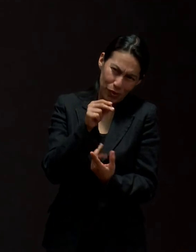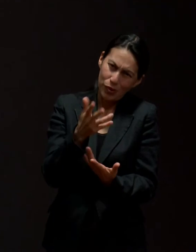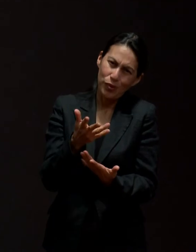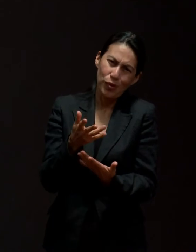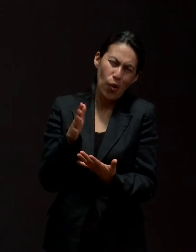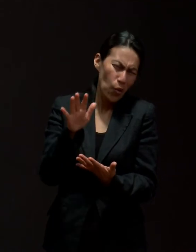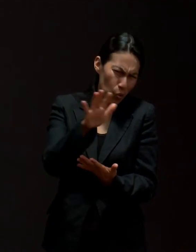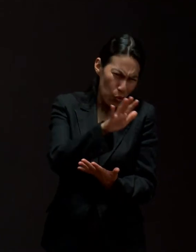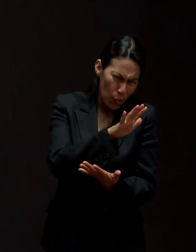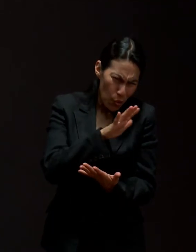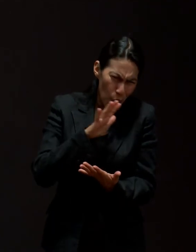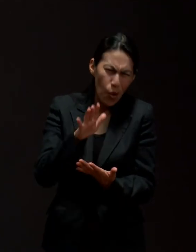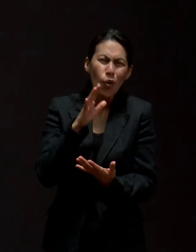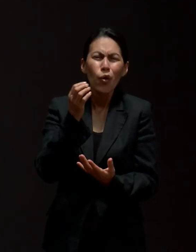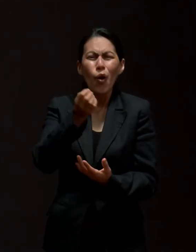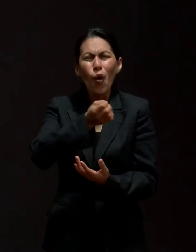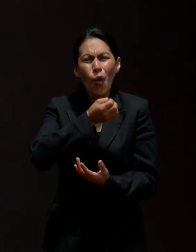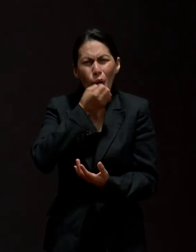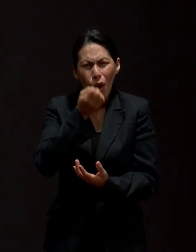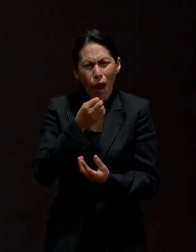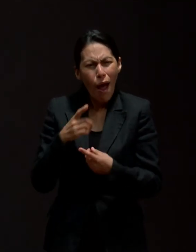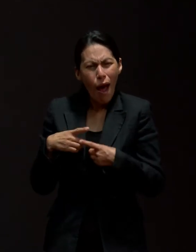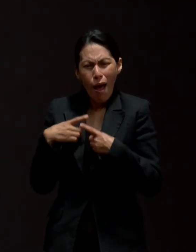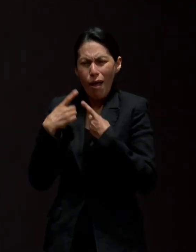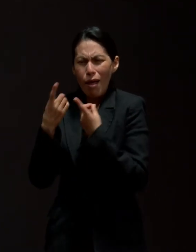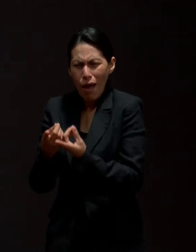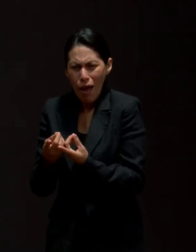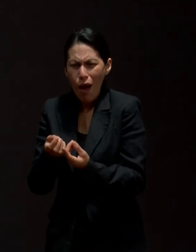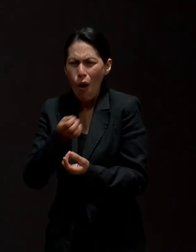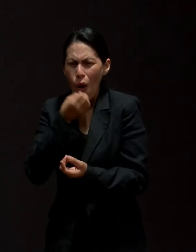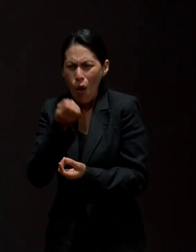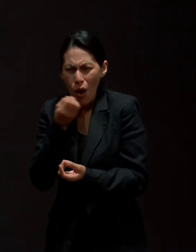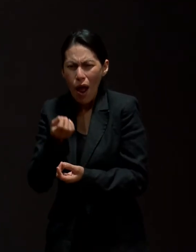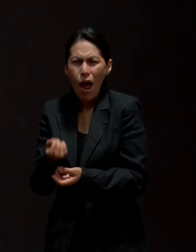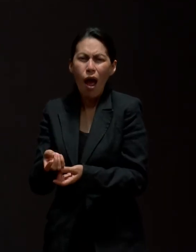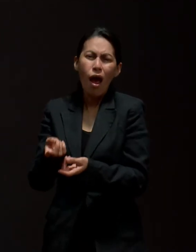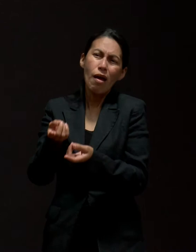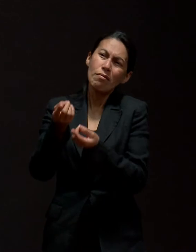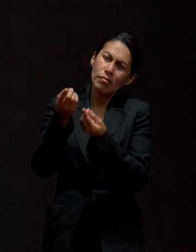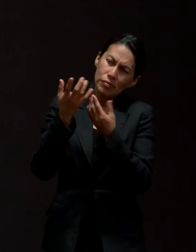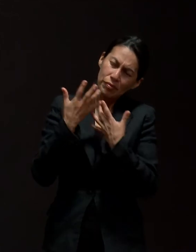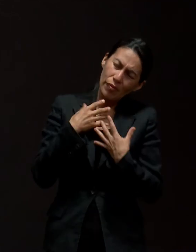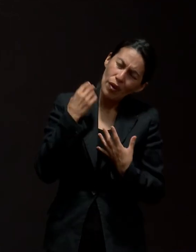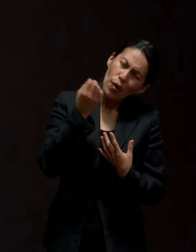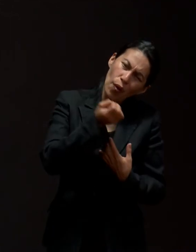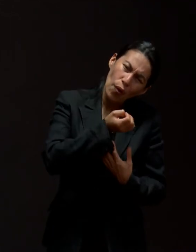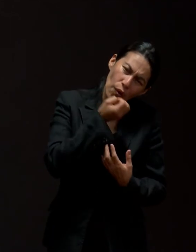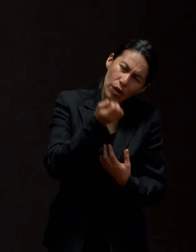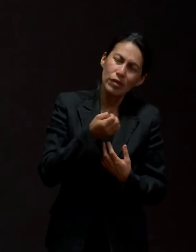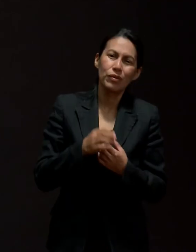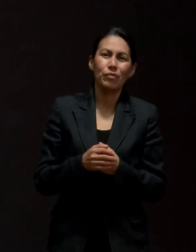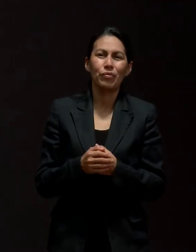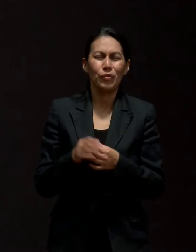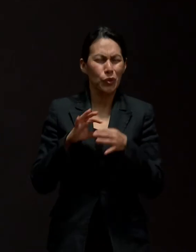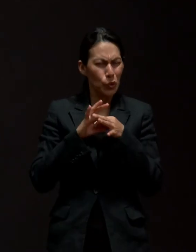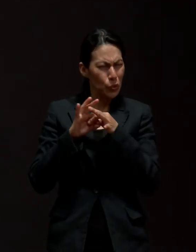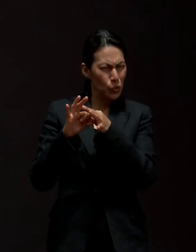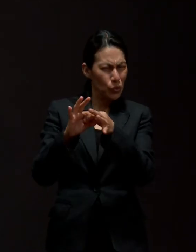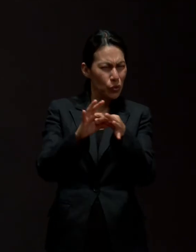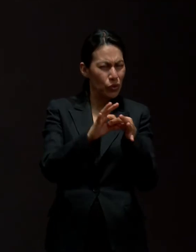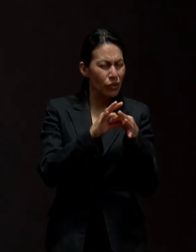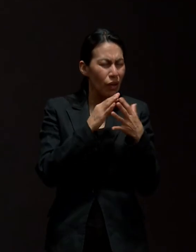sola, sin que reciba una oración y sin que dé una oración, formando parte de este